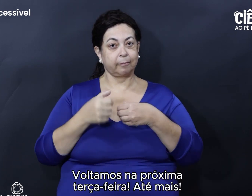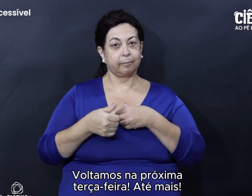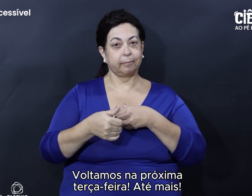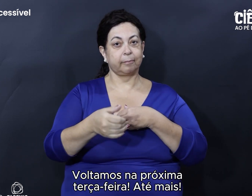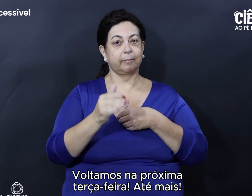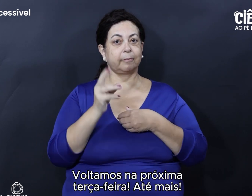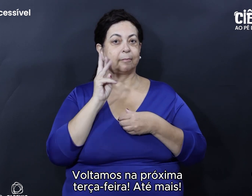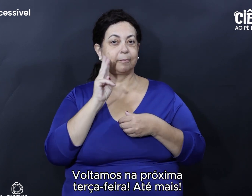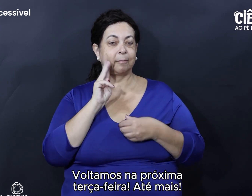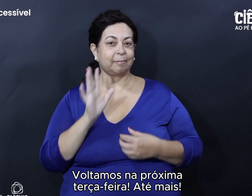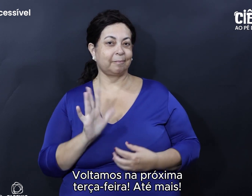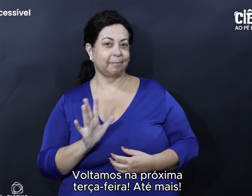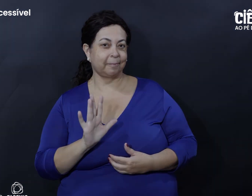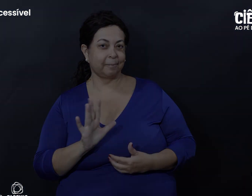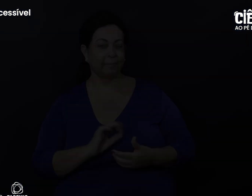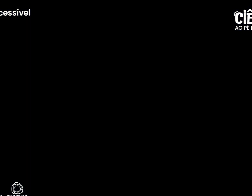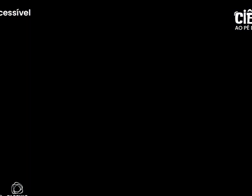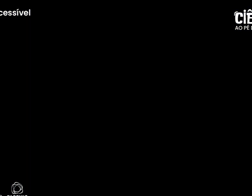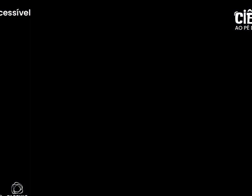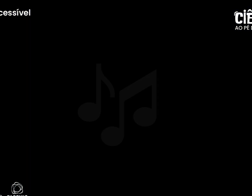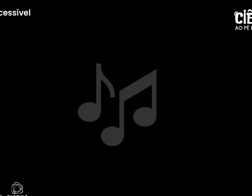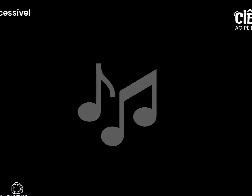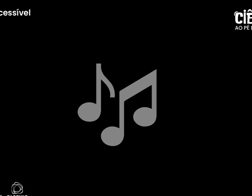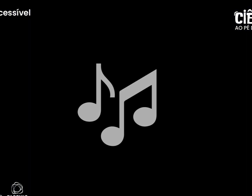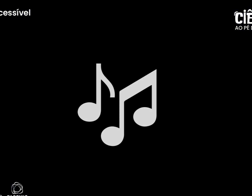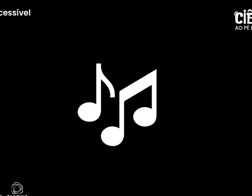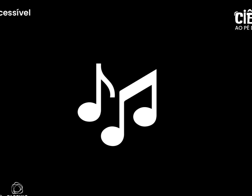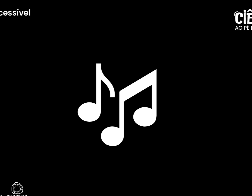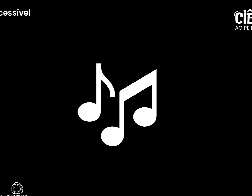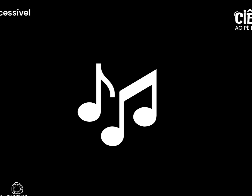próxima terça-feira. Até mais!